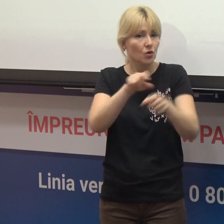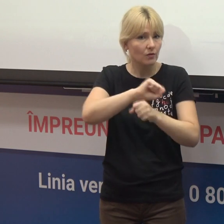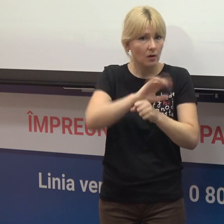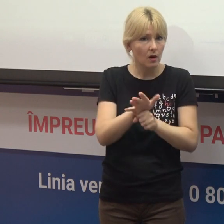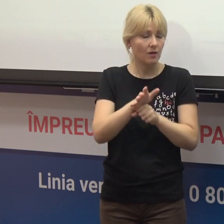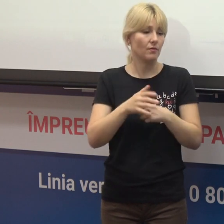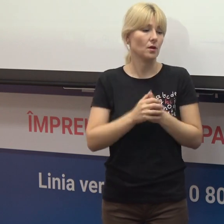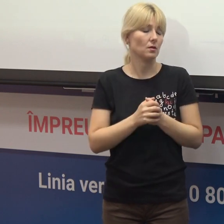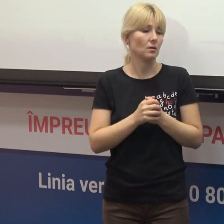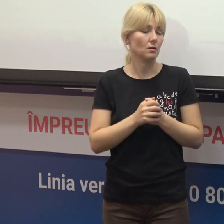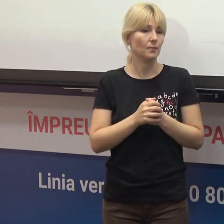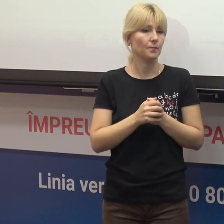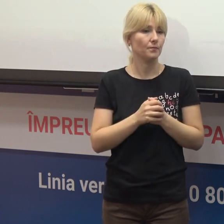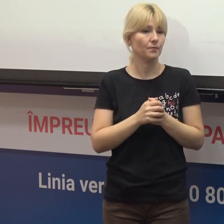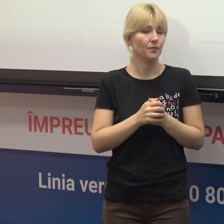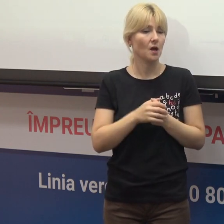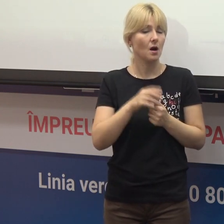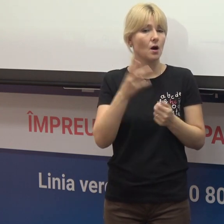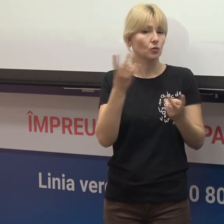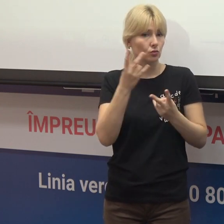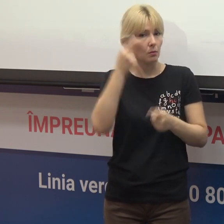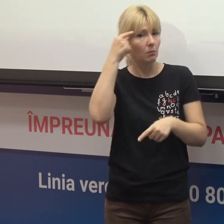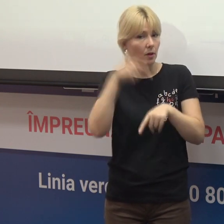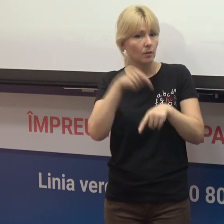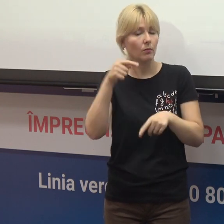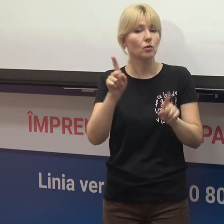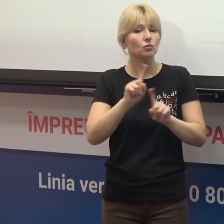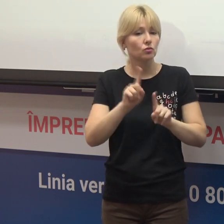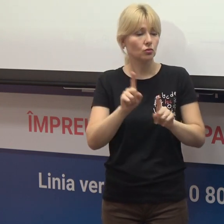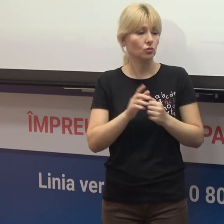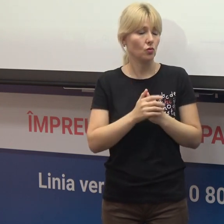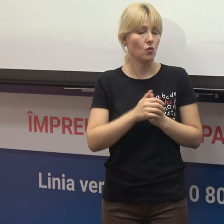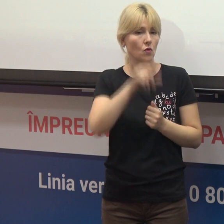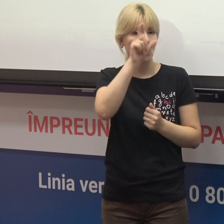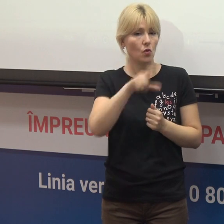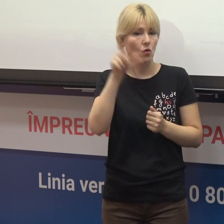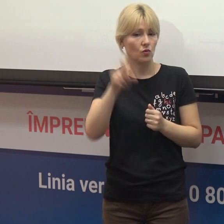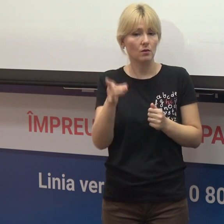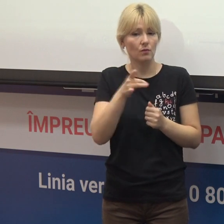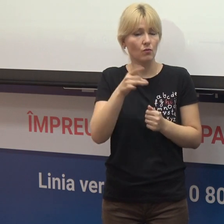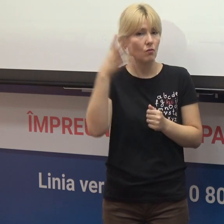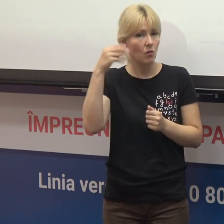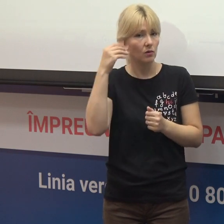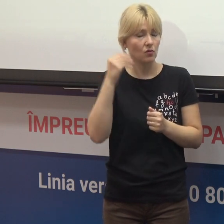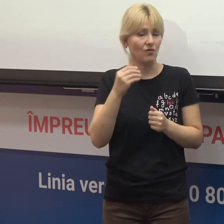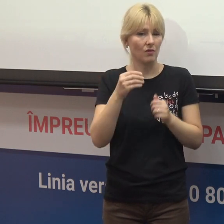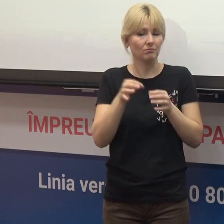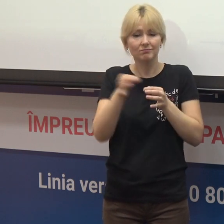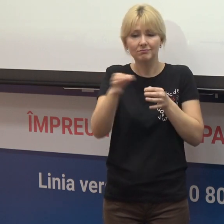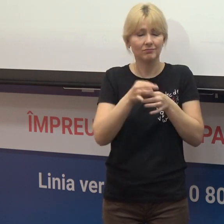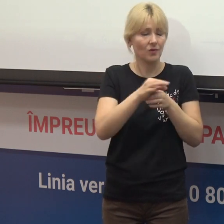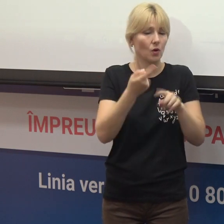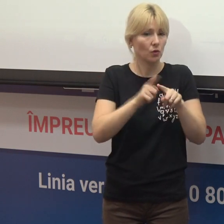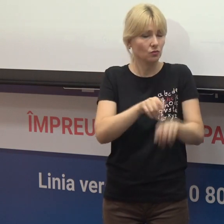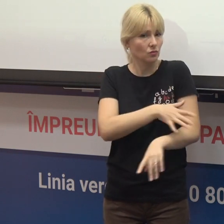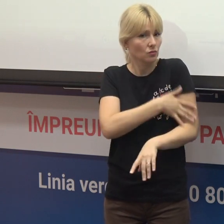deci care trebuie să recunoaștem în unele teritorii ale Republicii Moldova, după cum a menționat și domnul secretar, decurge